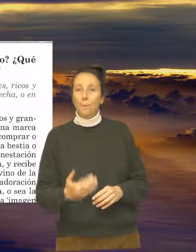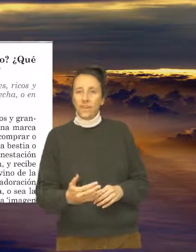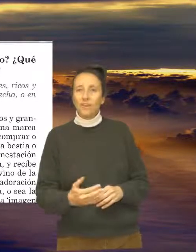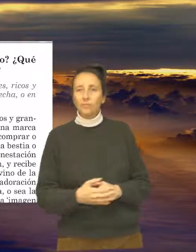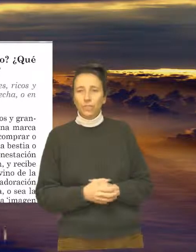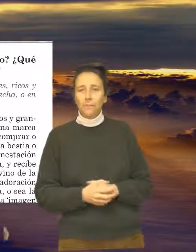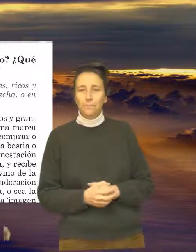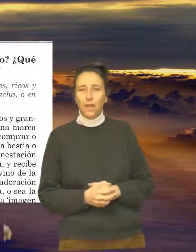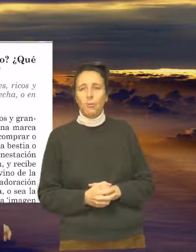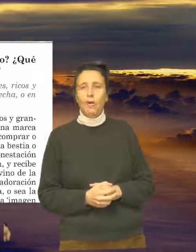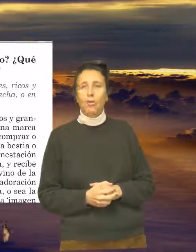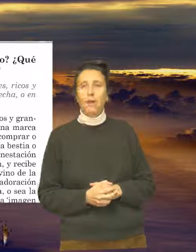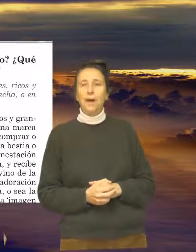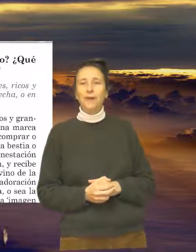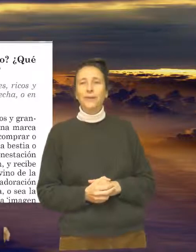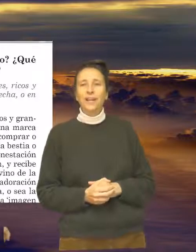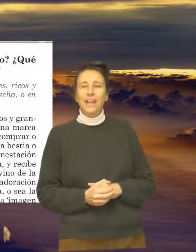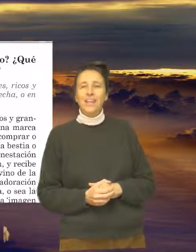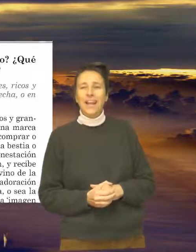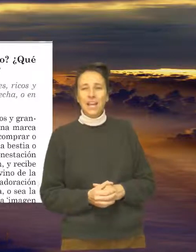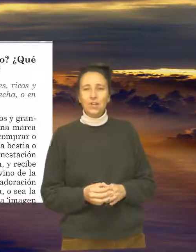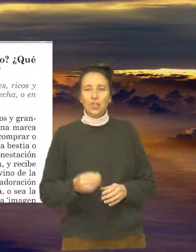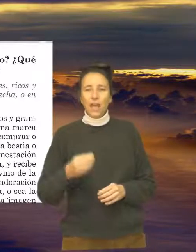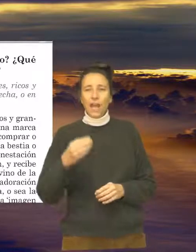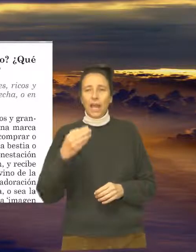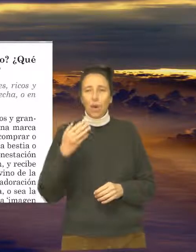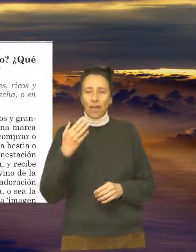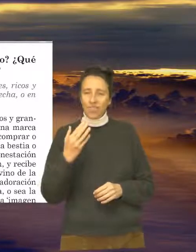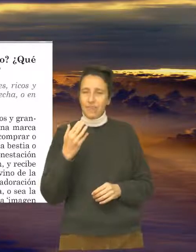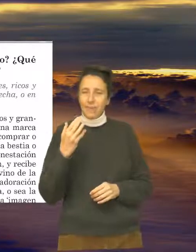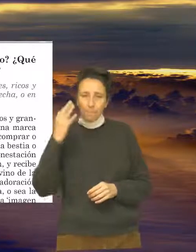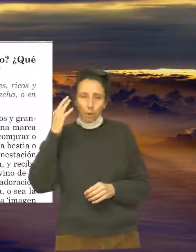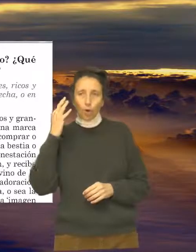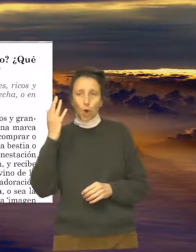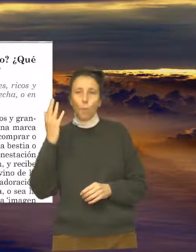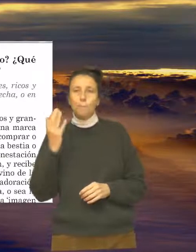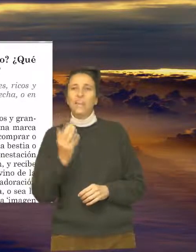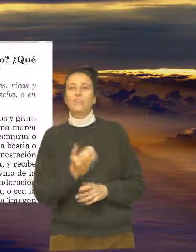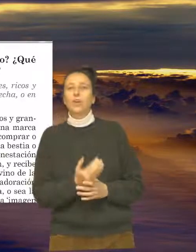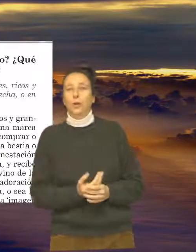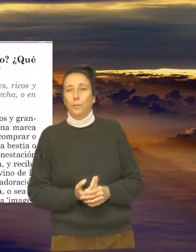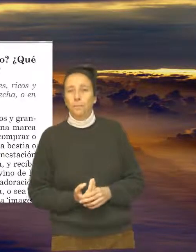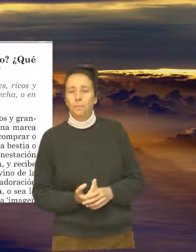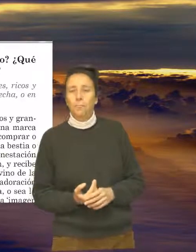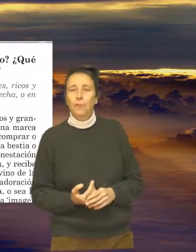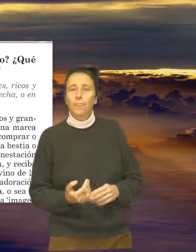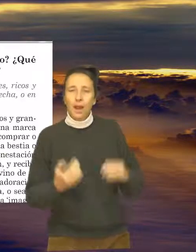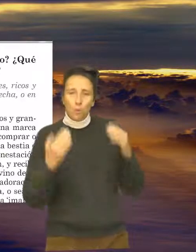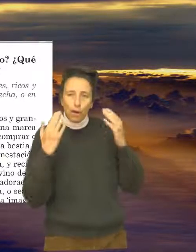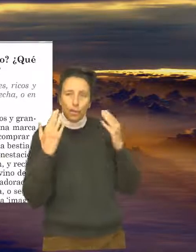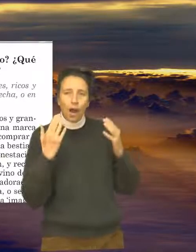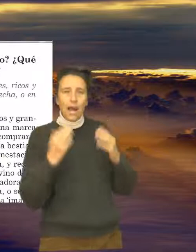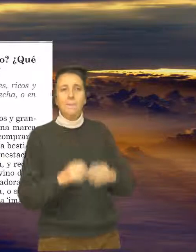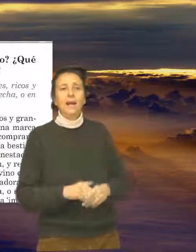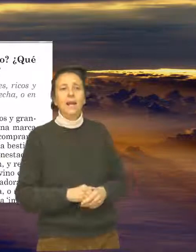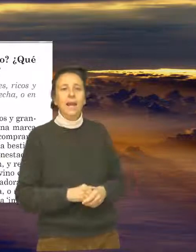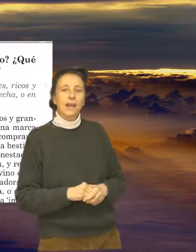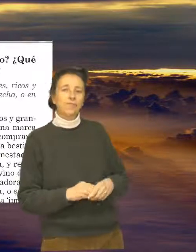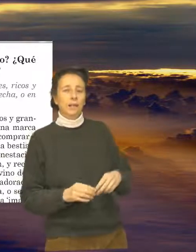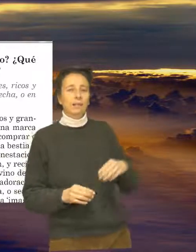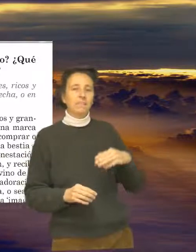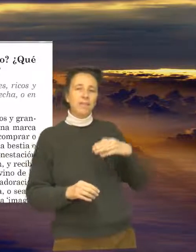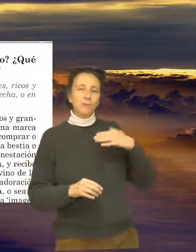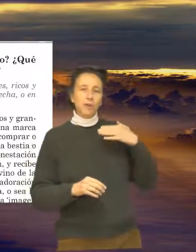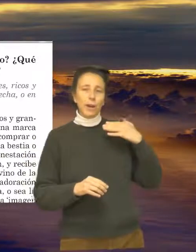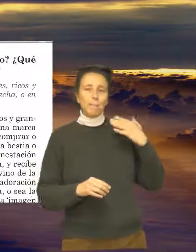por conveniencia, de acuerdo a la mano, y aquellos que lo acepten por convicción, de acuerdo a la marca